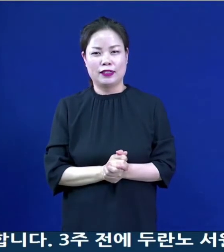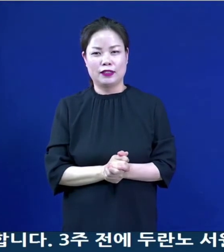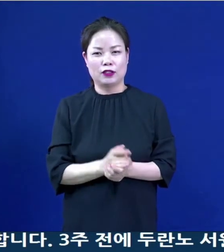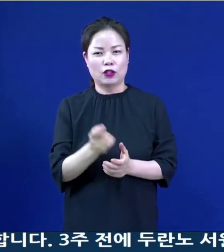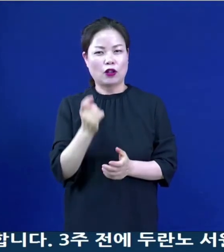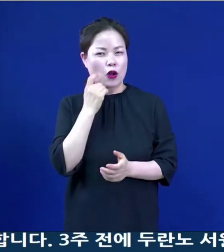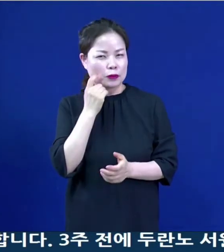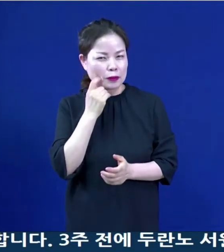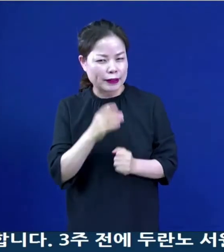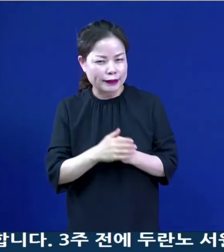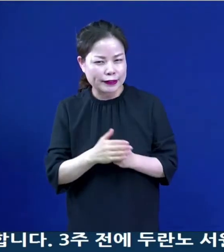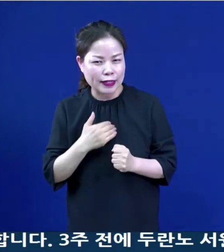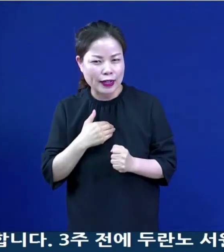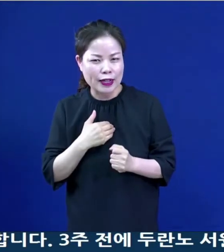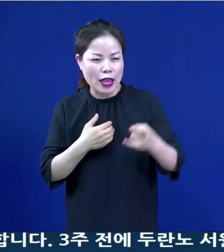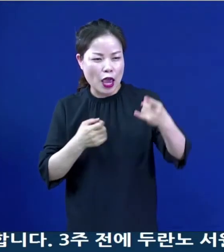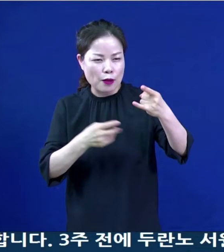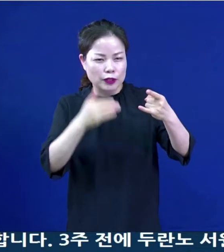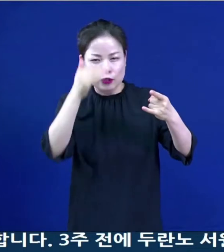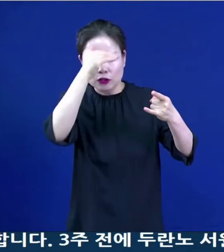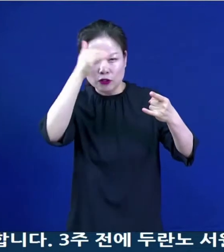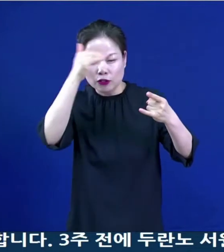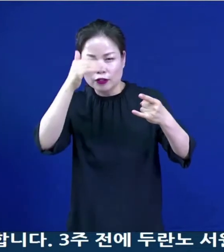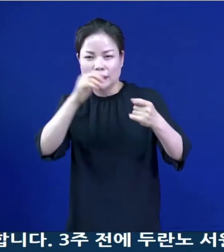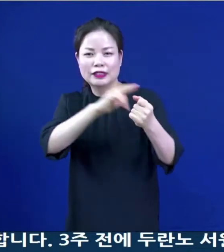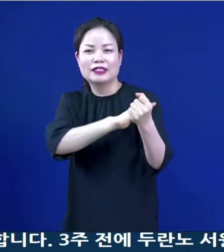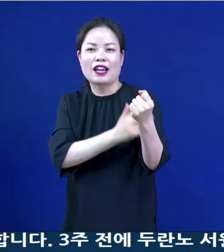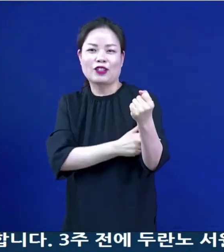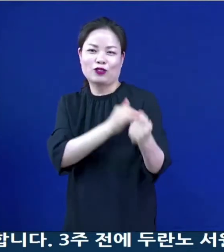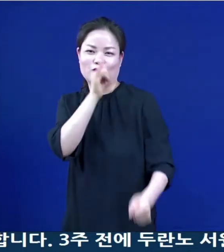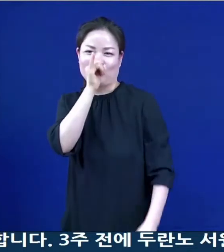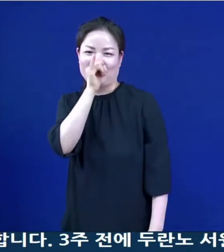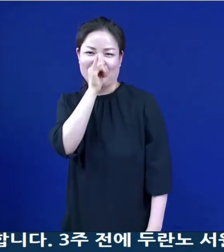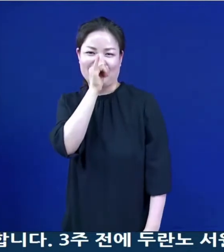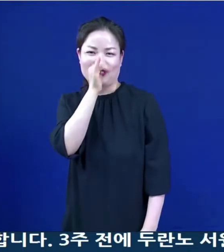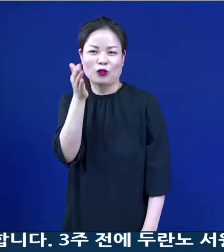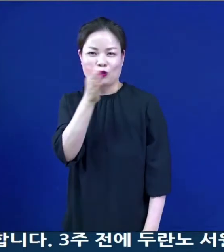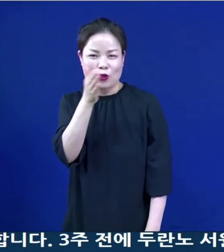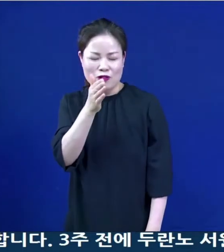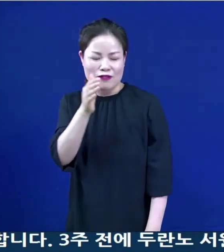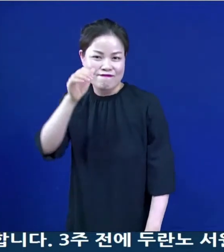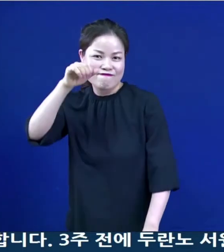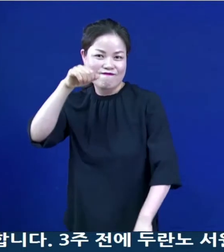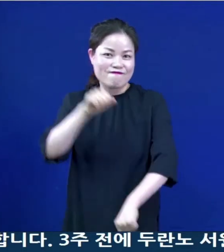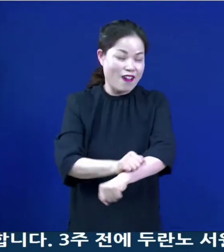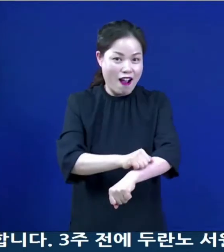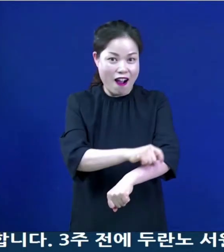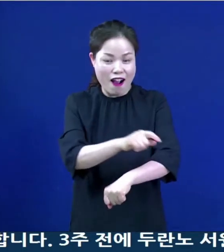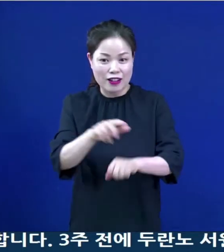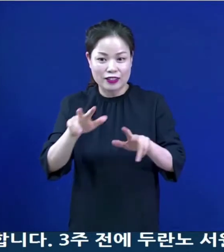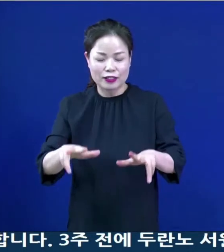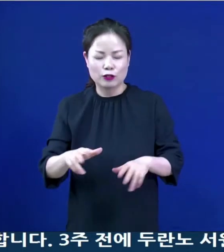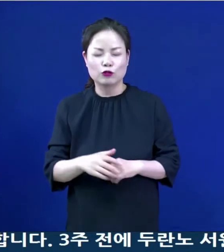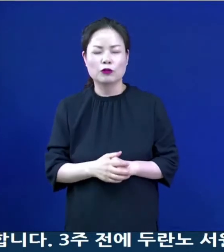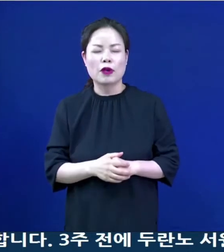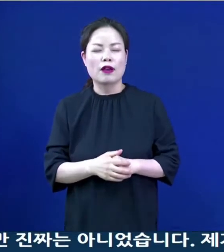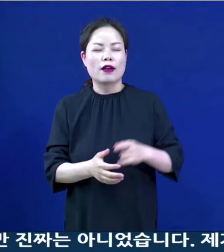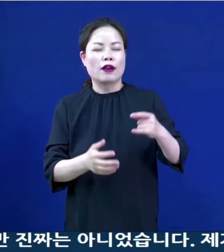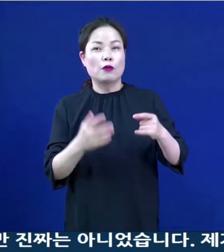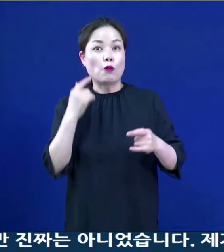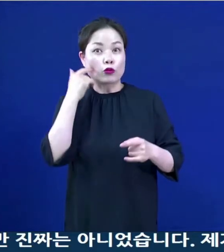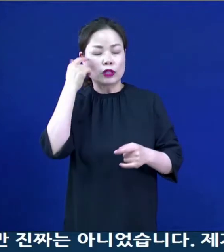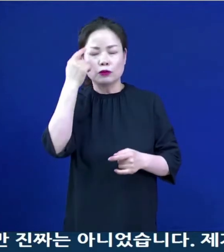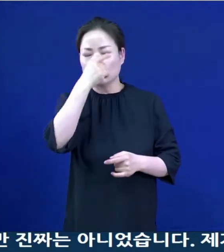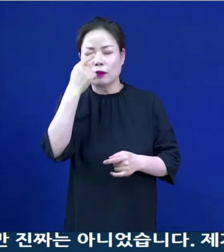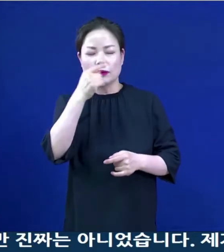거짓말 보태면 제가 에베소 투어 가이드 자격도 있습니다. 사실 지금도 이렇게 눈을 딱 감으면요 에베소 지역들이